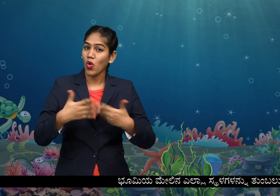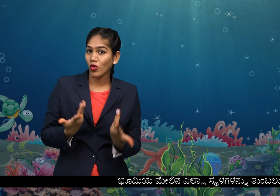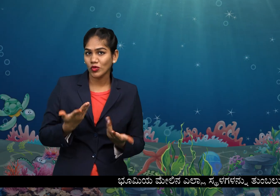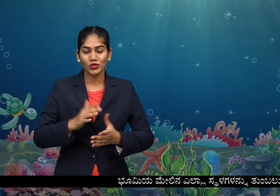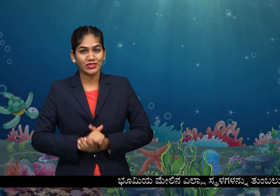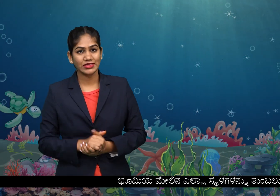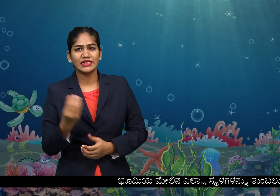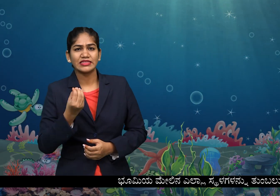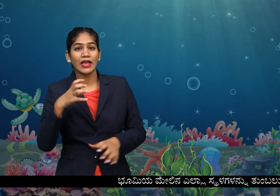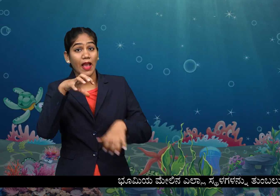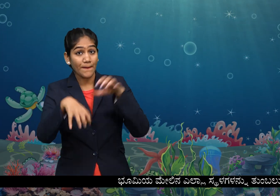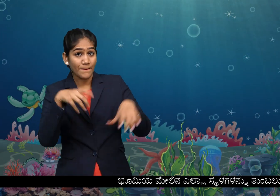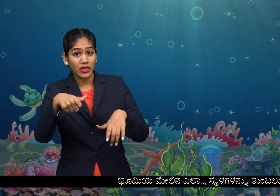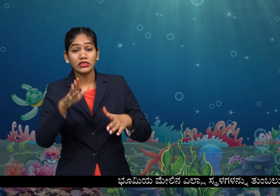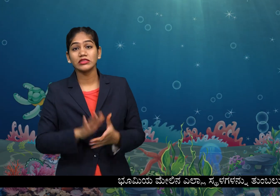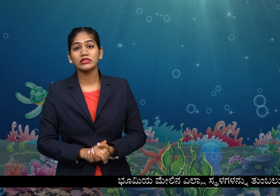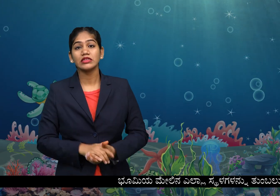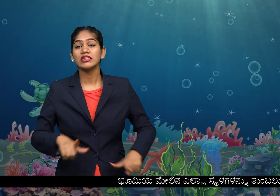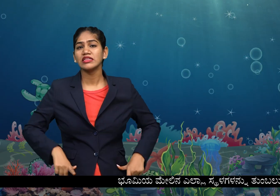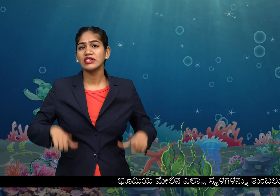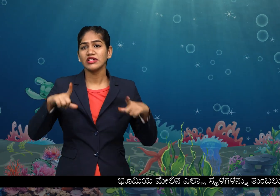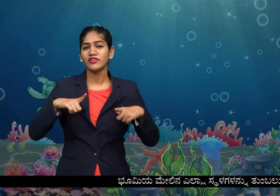ಭೂಮಿಯ ಮೇಲಿನ ಎಲ್ಲಾ ಸ್ಥಳಗಳನ್ನ ತುಂಬಲು